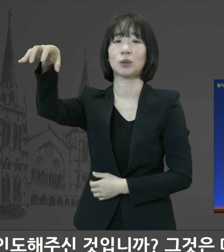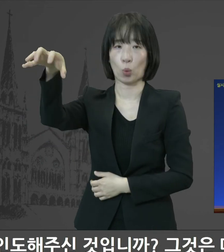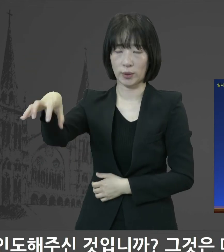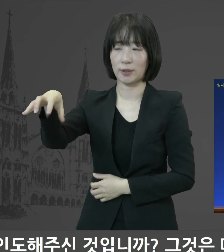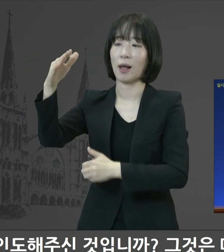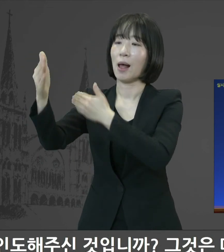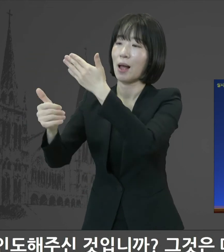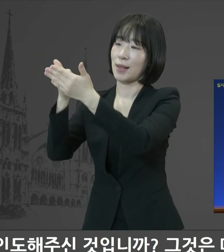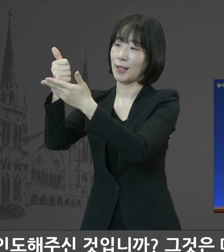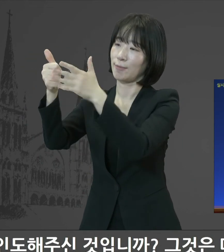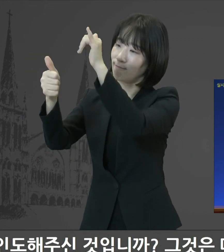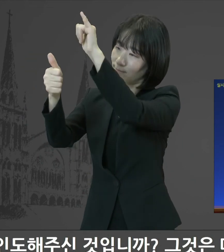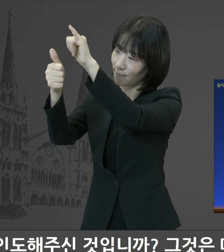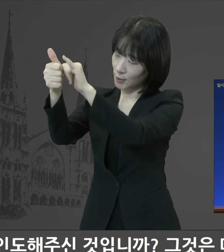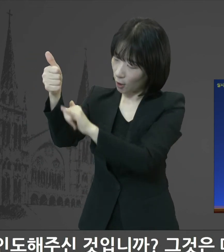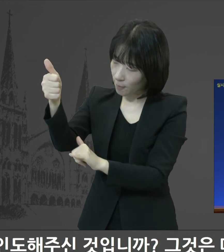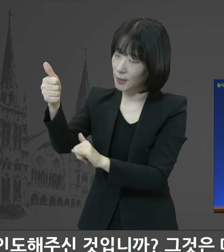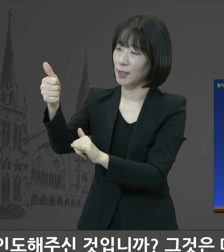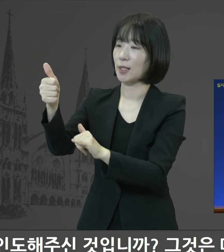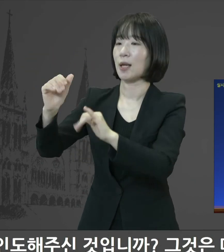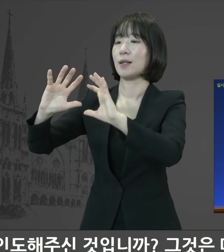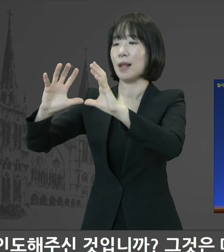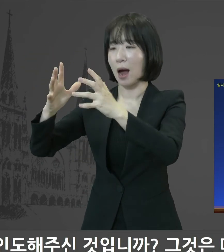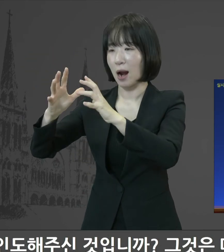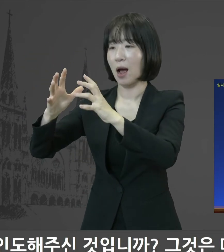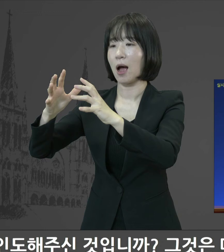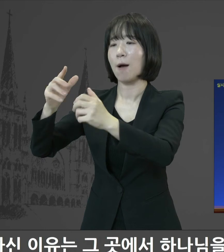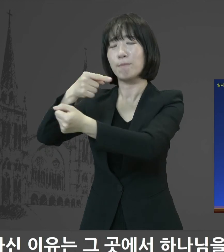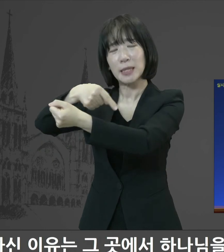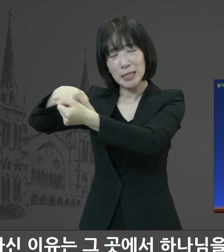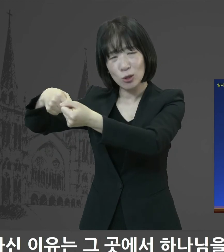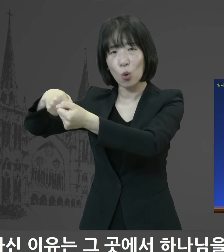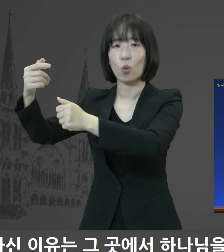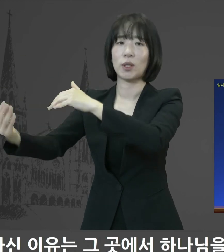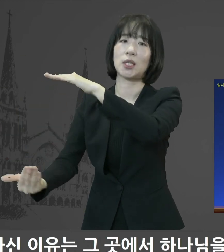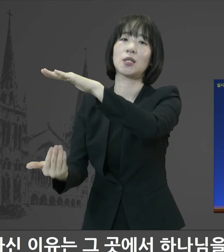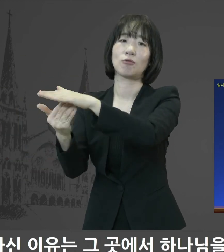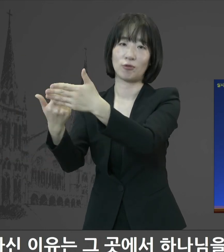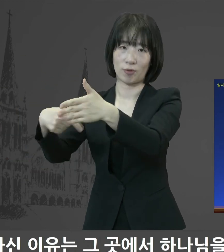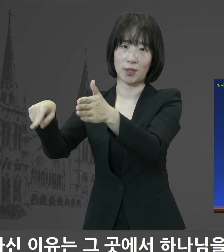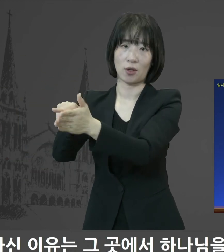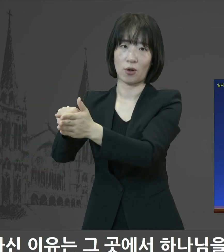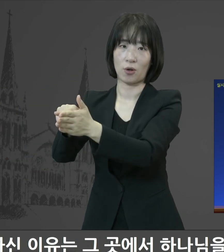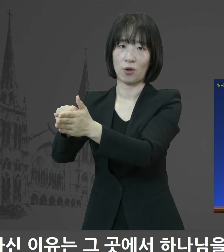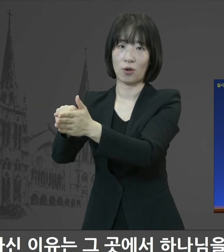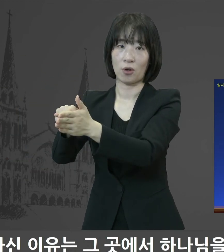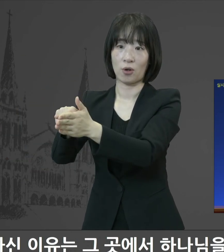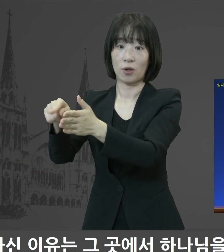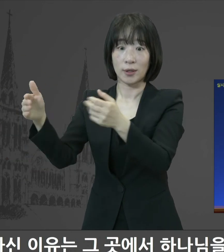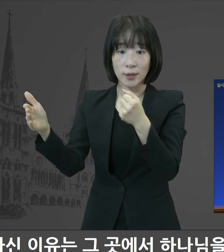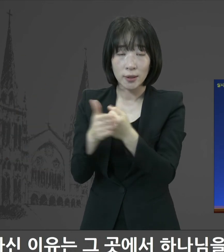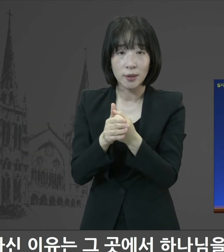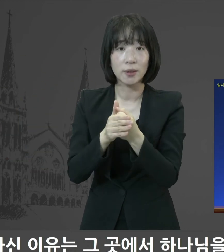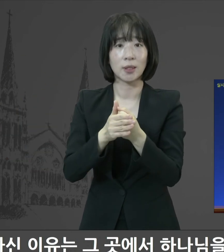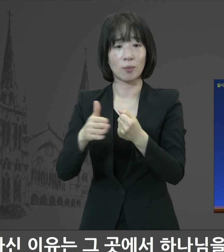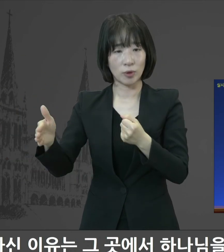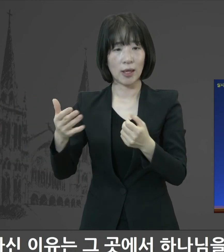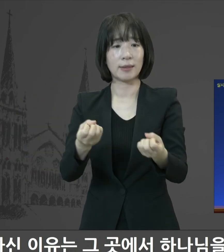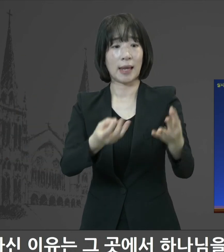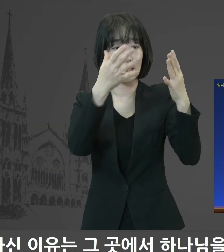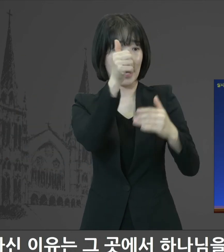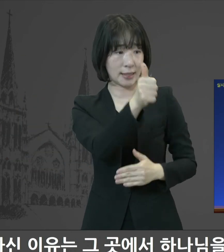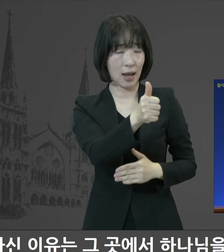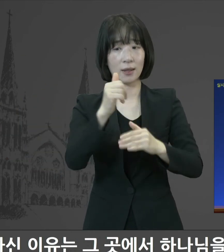하나님을 섬기는 나라와 민족을 이루시기 위한 겁니다. 그래서 그 나라와 민족을 통해서 열방을 구원하는 제사장